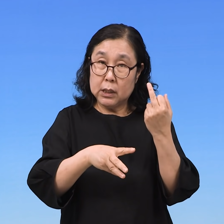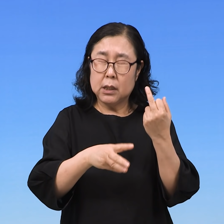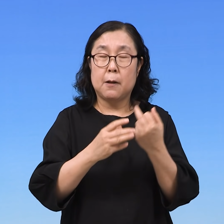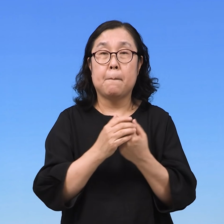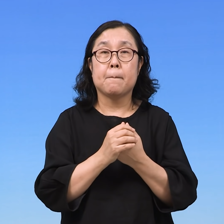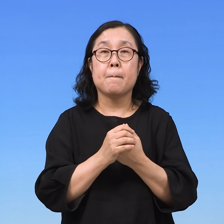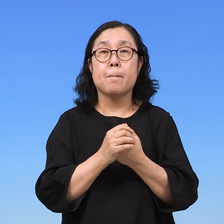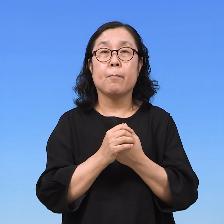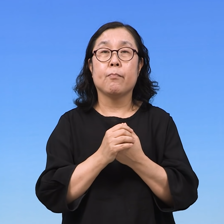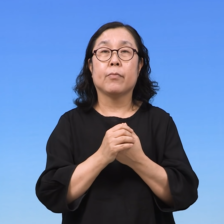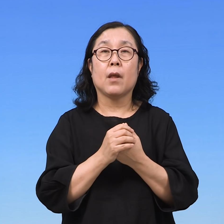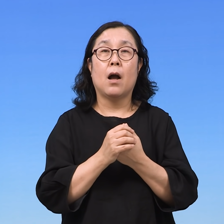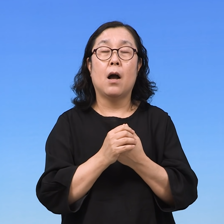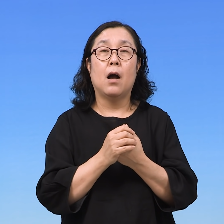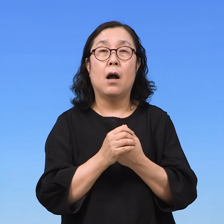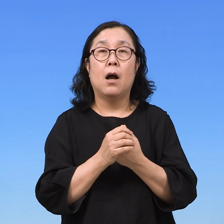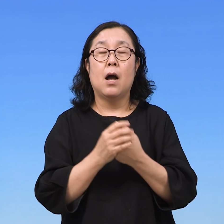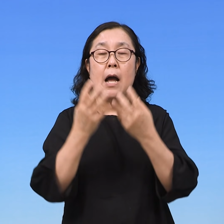있지 않고